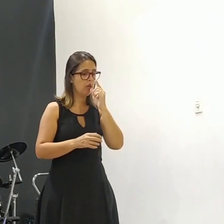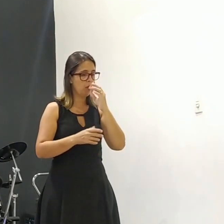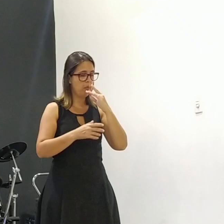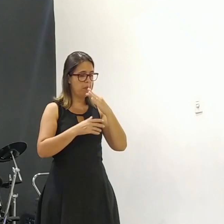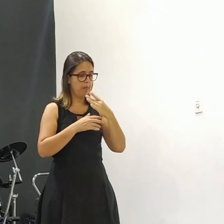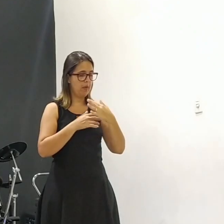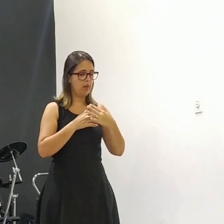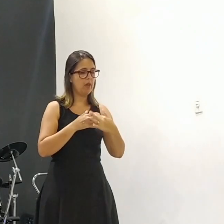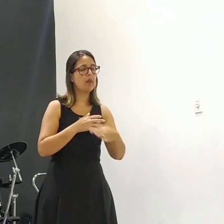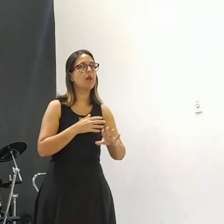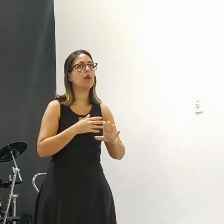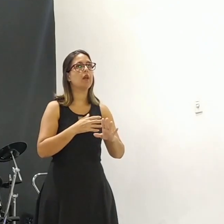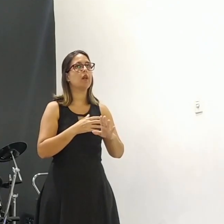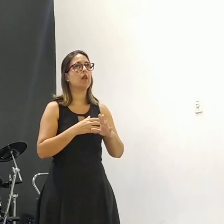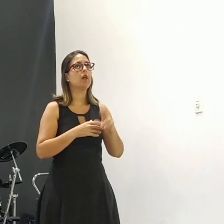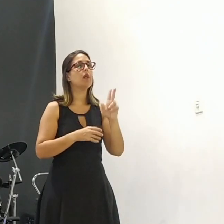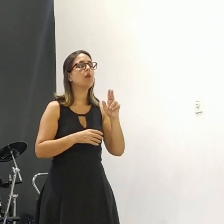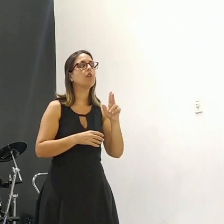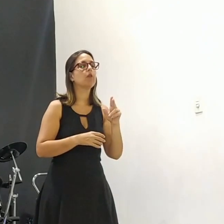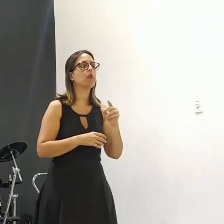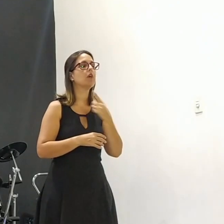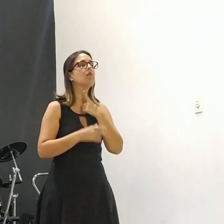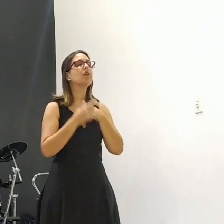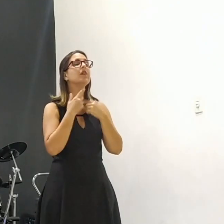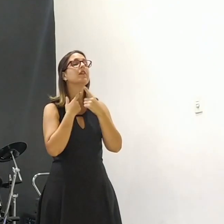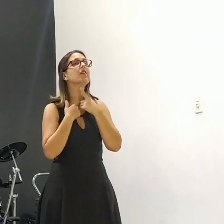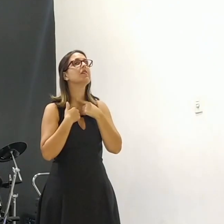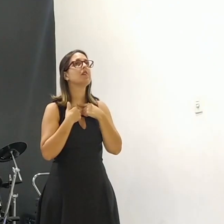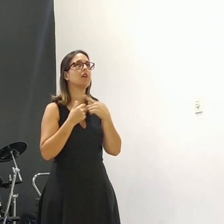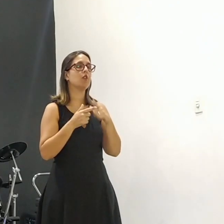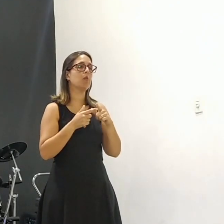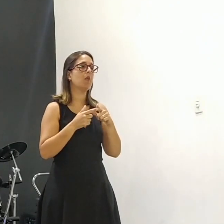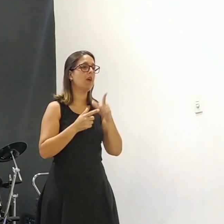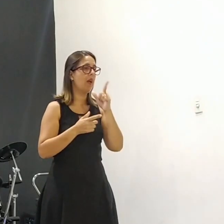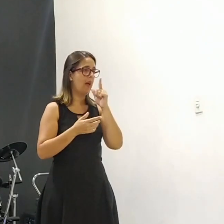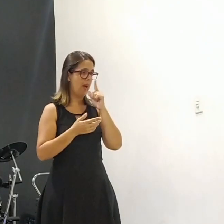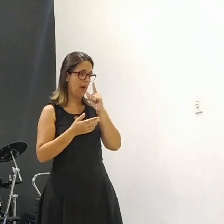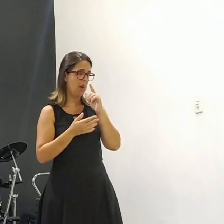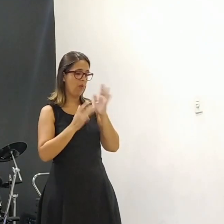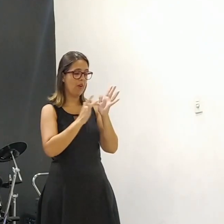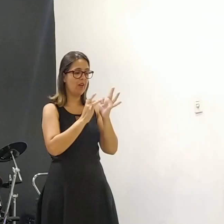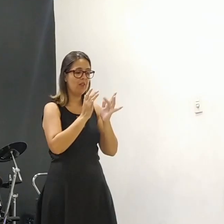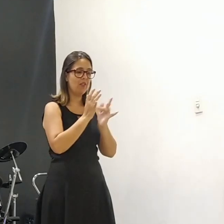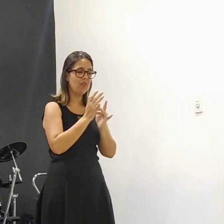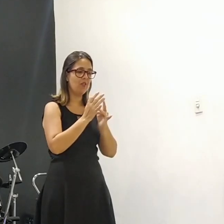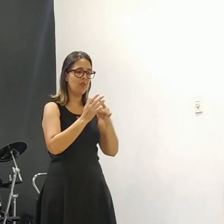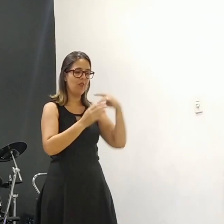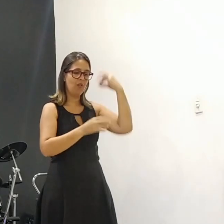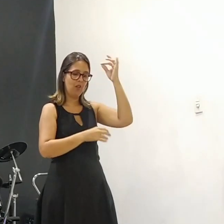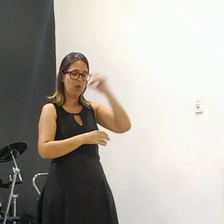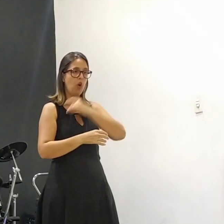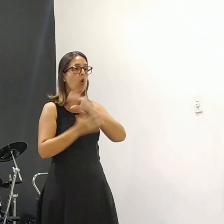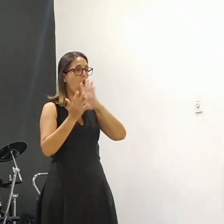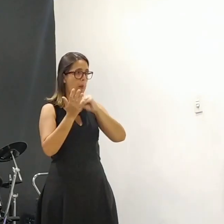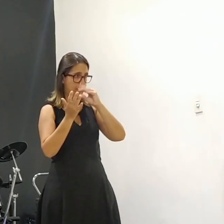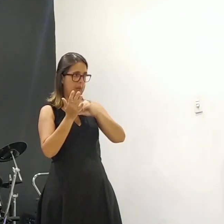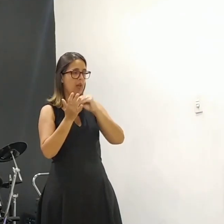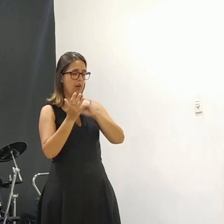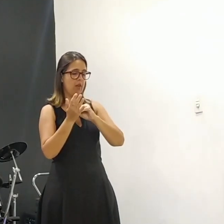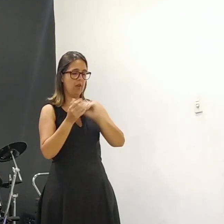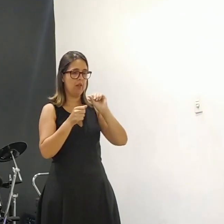eu lhe der, nunca terá sede, porque a água que eu lhe der se fará nele, diga, se fará em